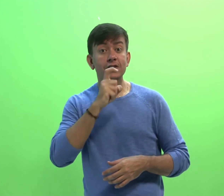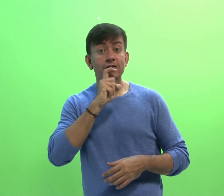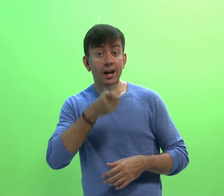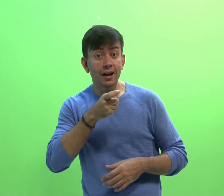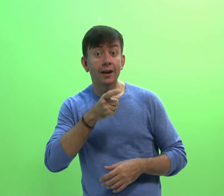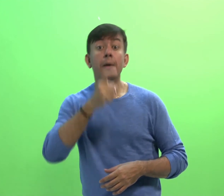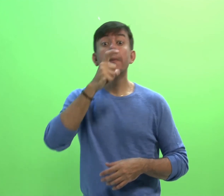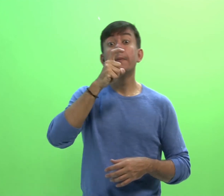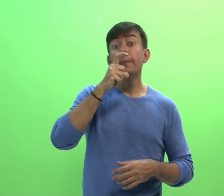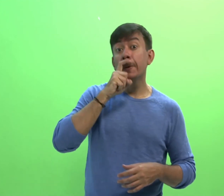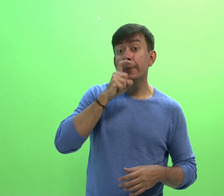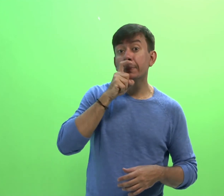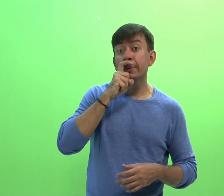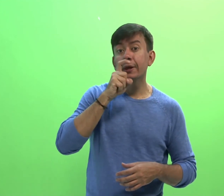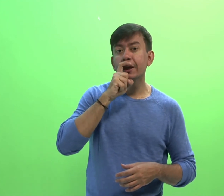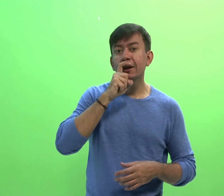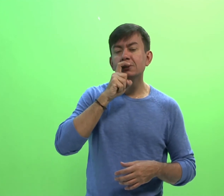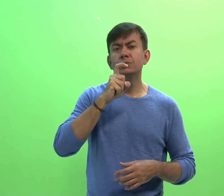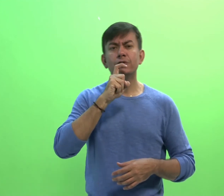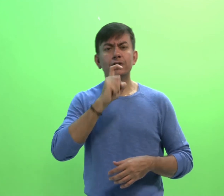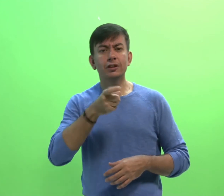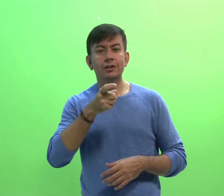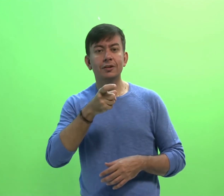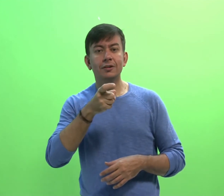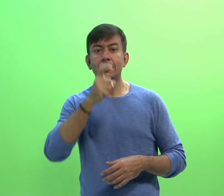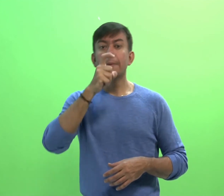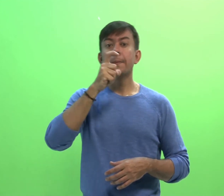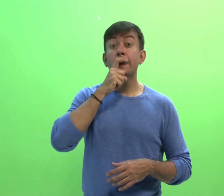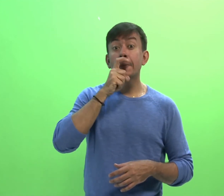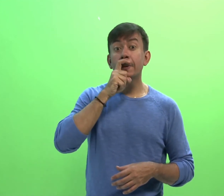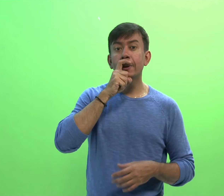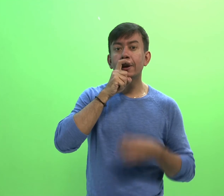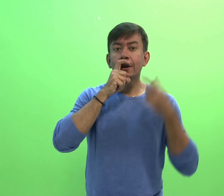Verde, papai. Verde, papai.